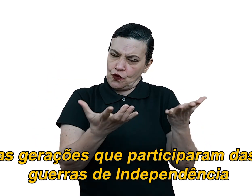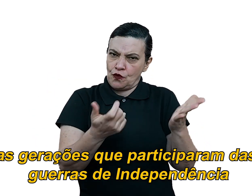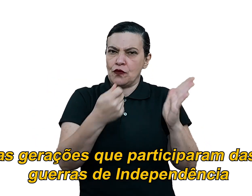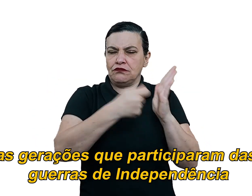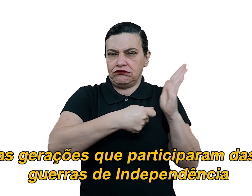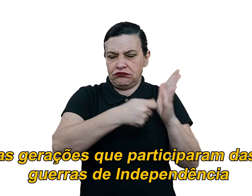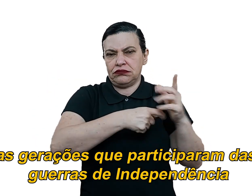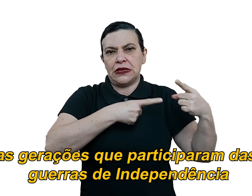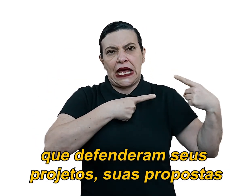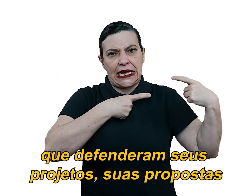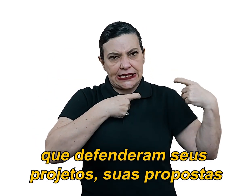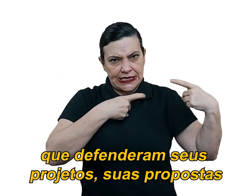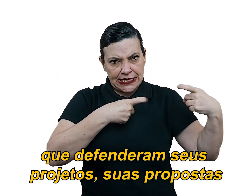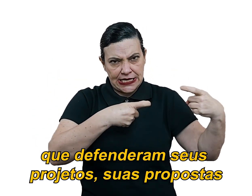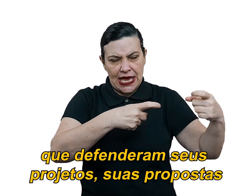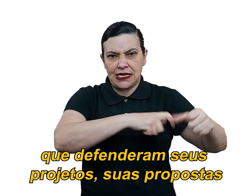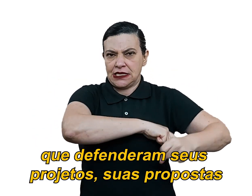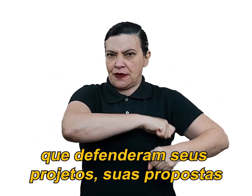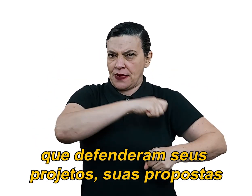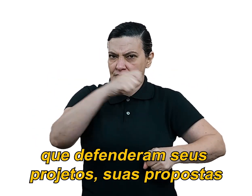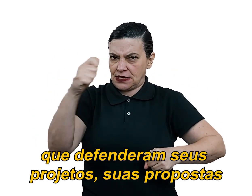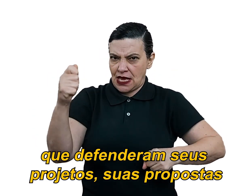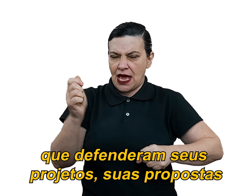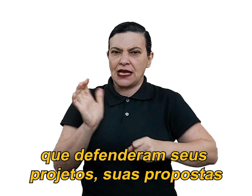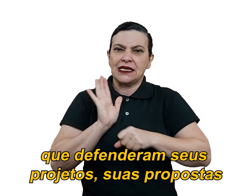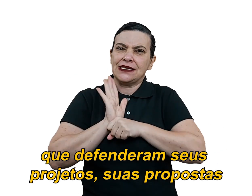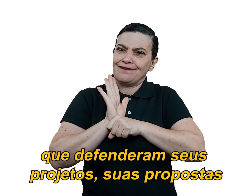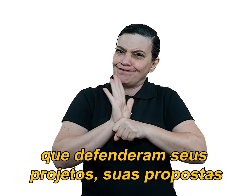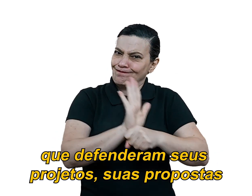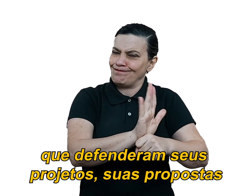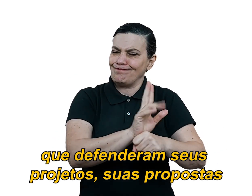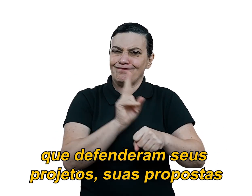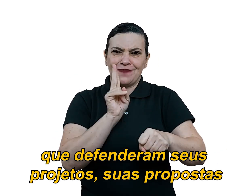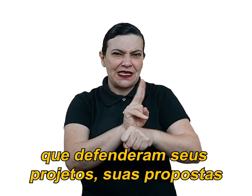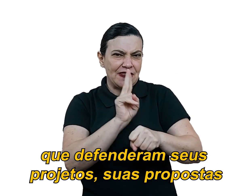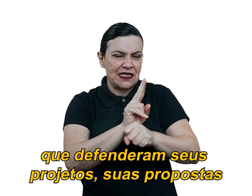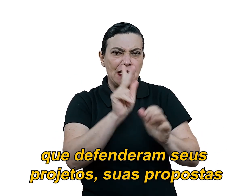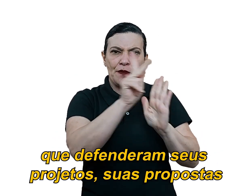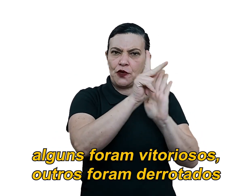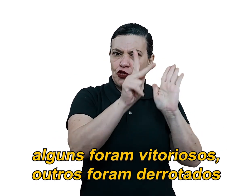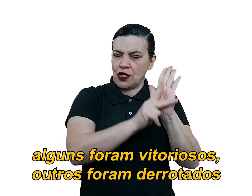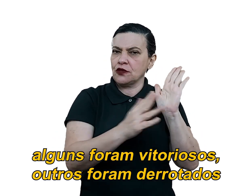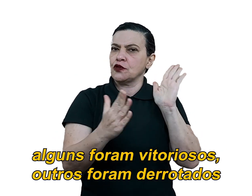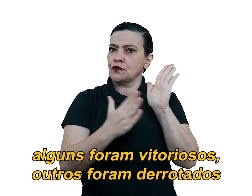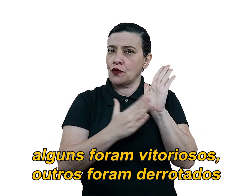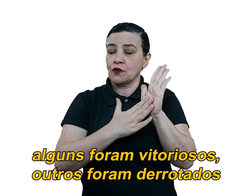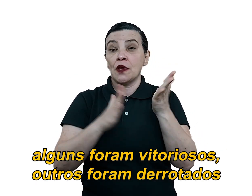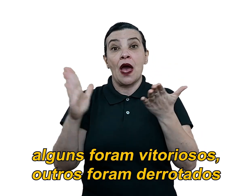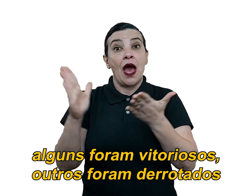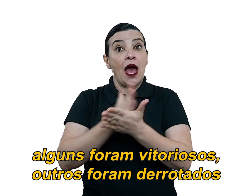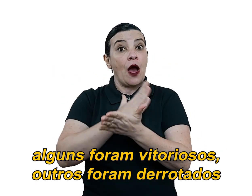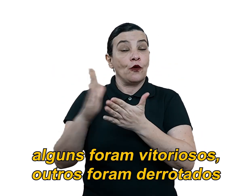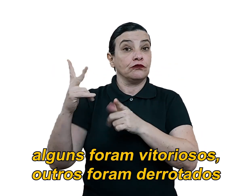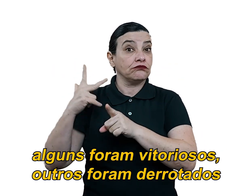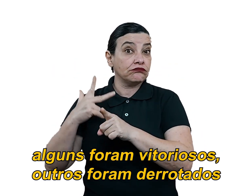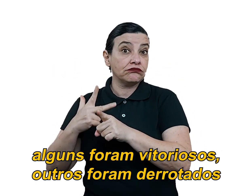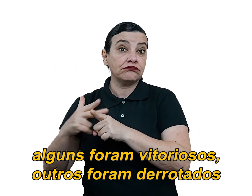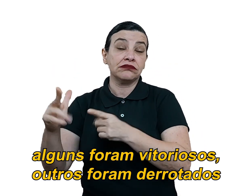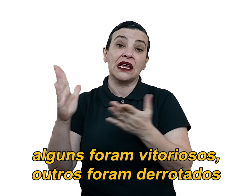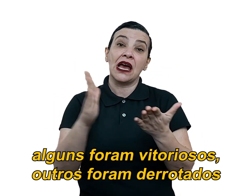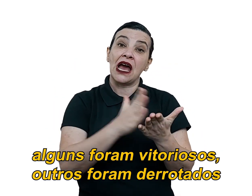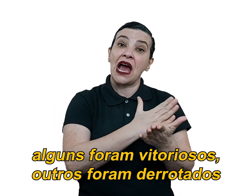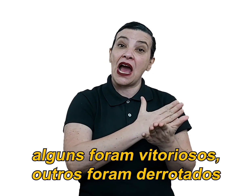guerras de independência, que defenderam seus projetos, suas propostas, alguns foram vitoriosos, outros